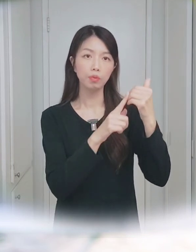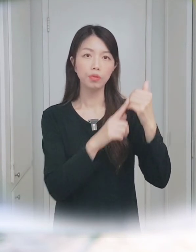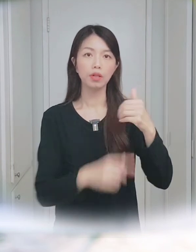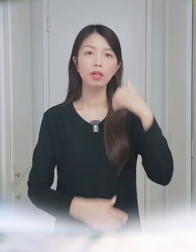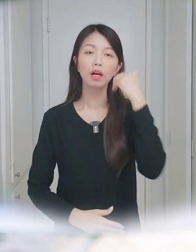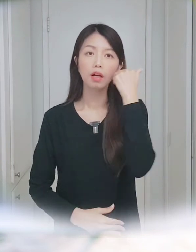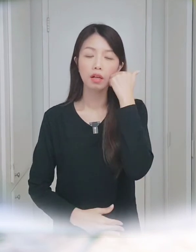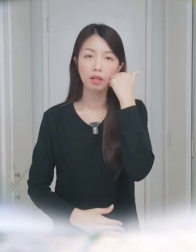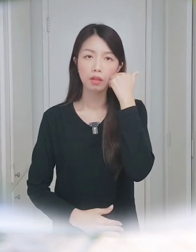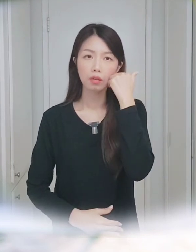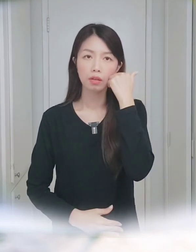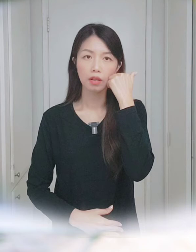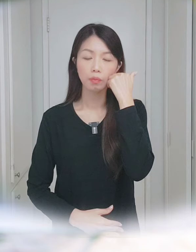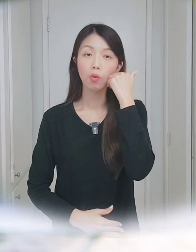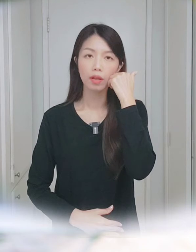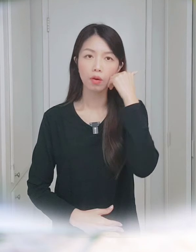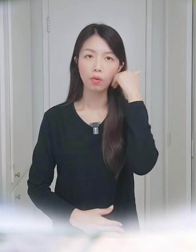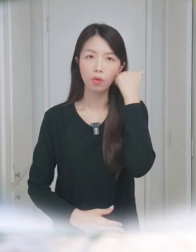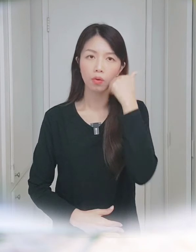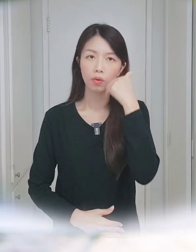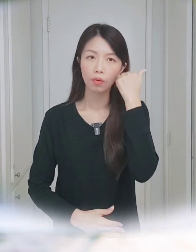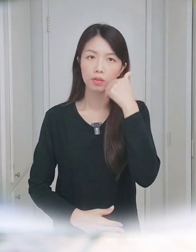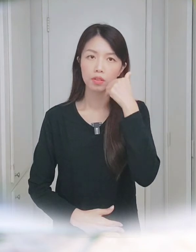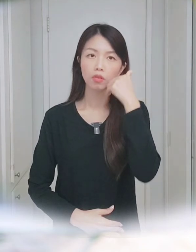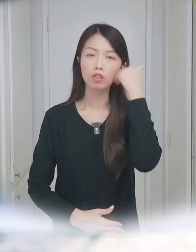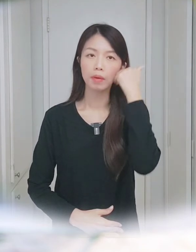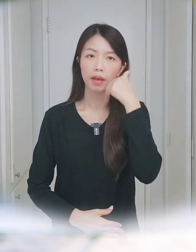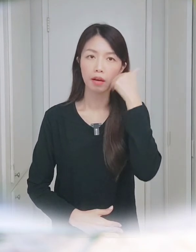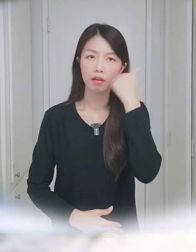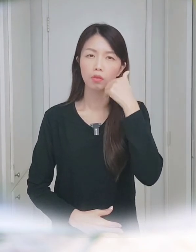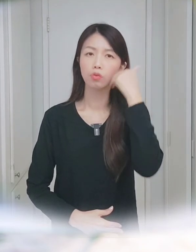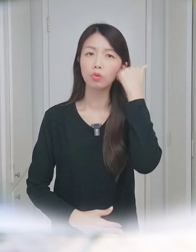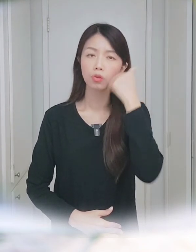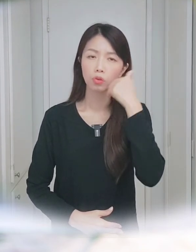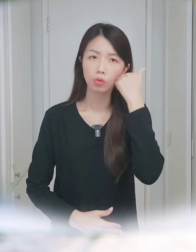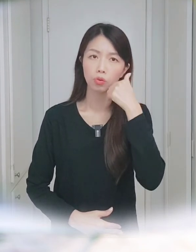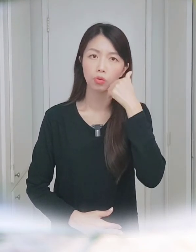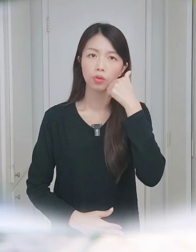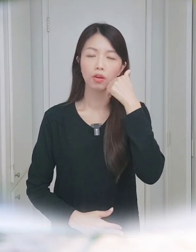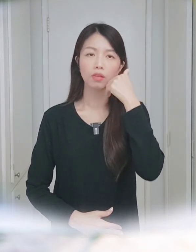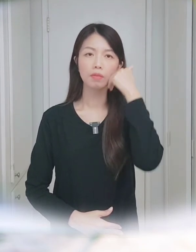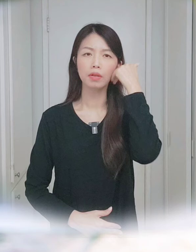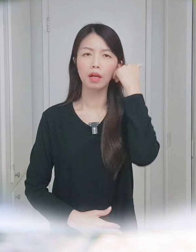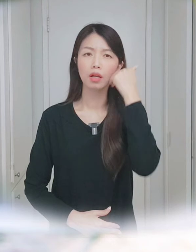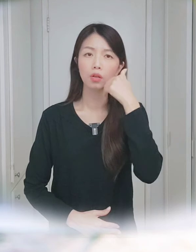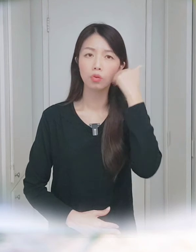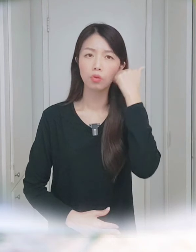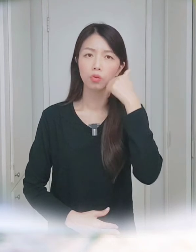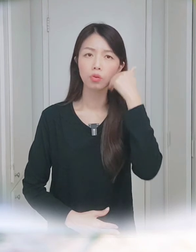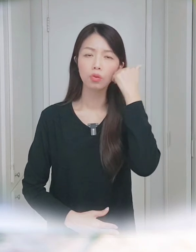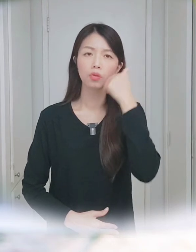이 부분을 이 볼에 대고 스쳐주시면 돼요. 누구 이런 뜻입니다.